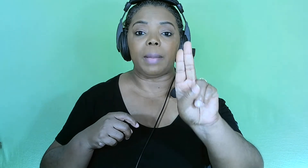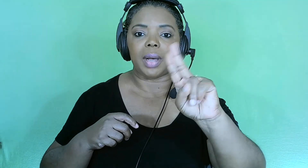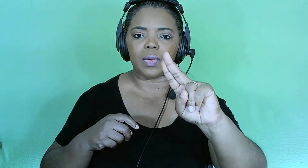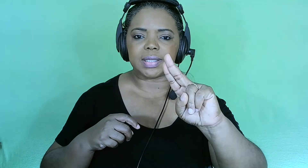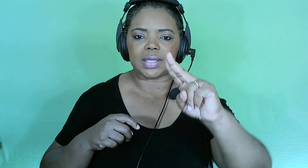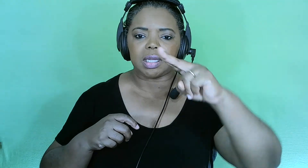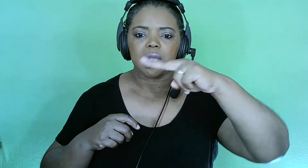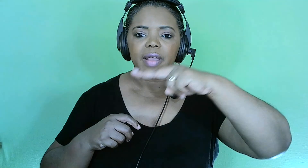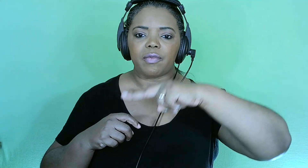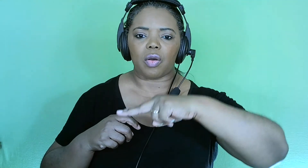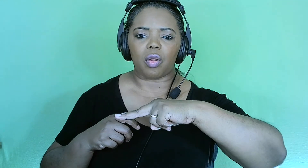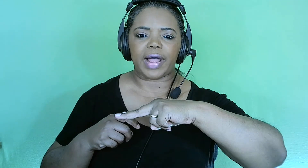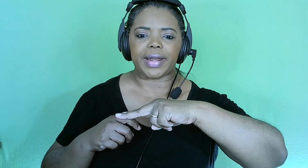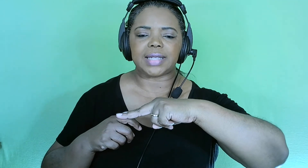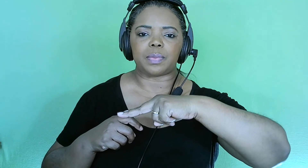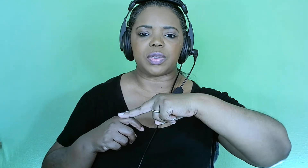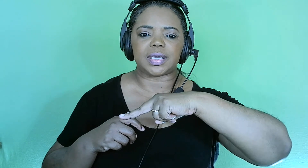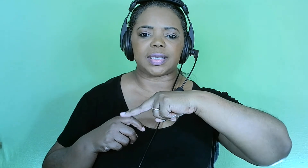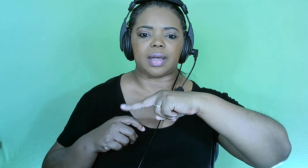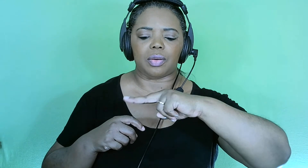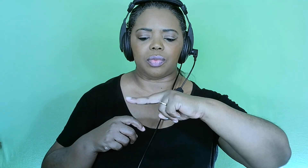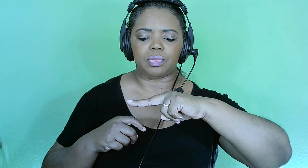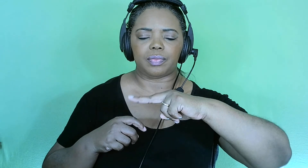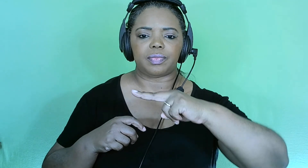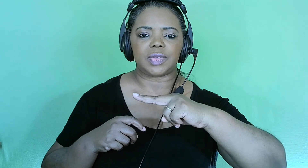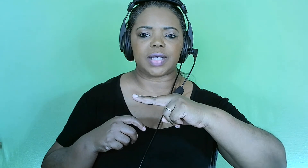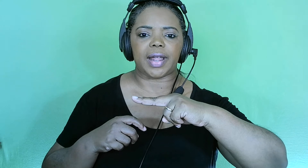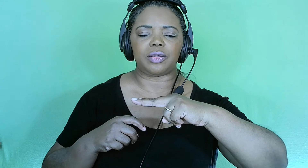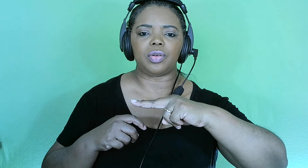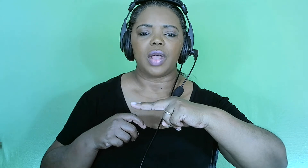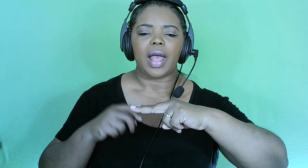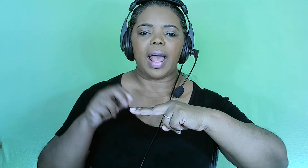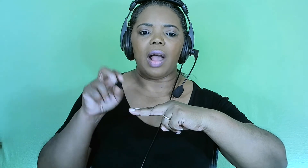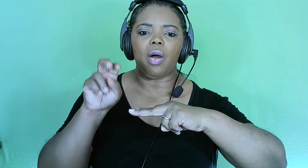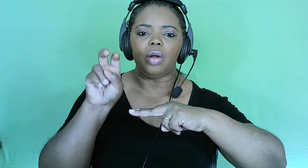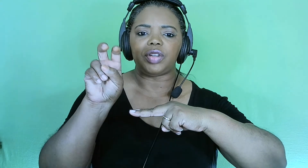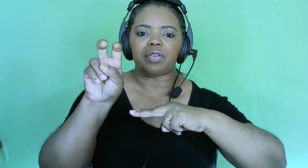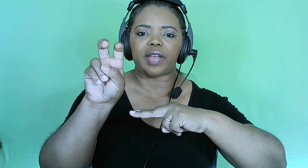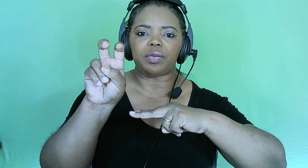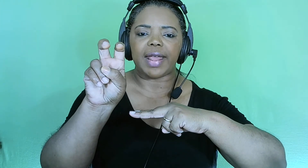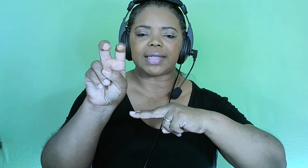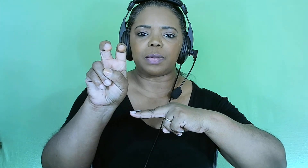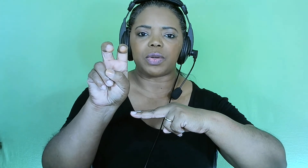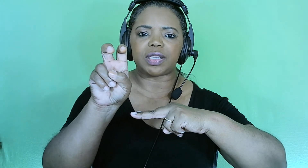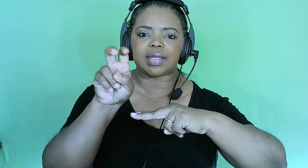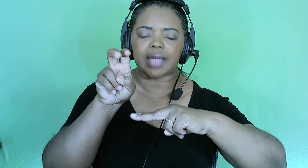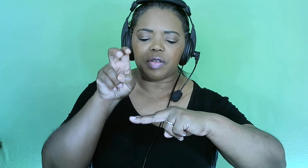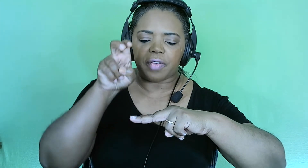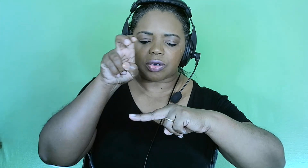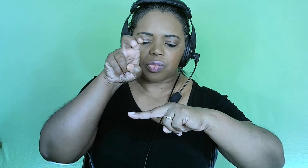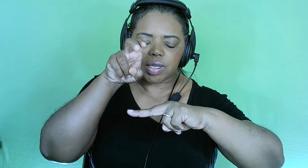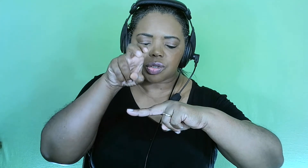mão assim, vou colocar nessa posição, certo? A outra eu venho nessa posição e faço isso,